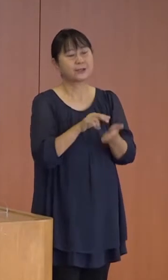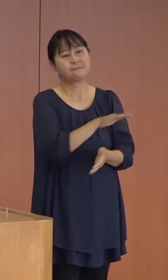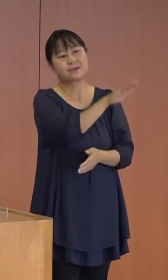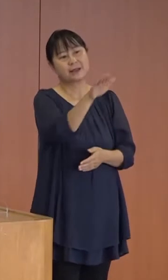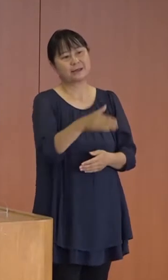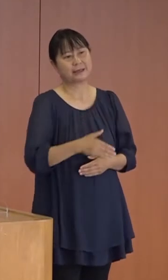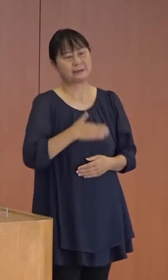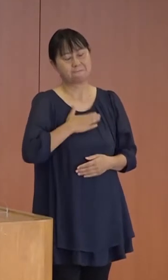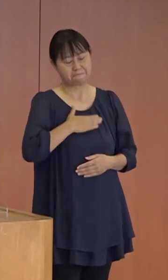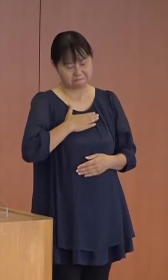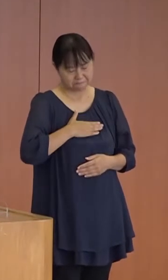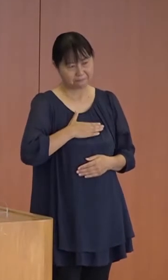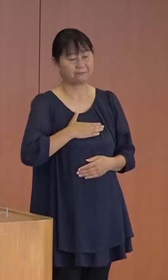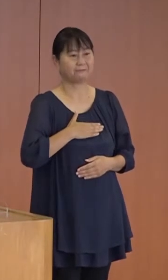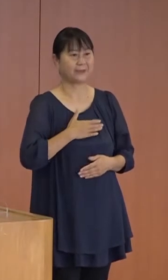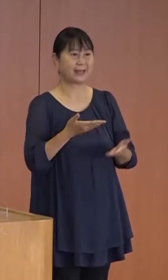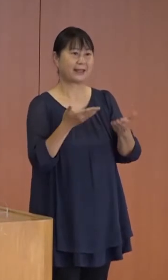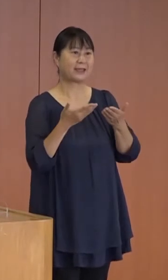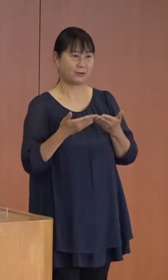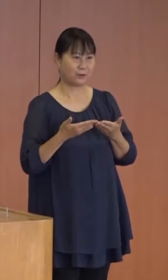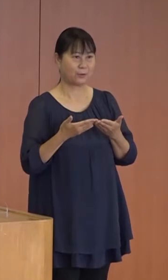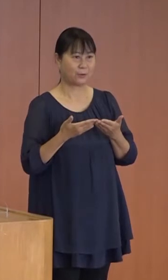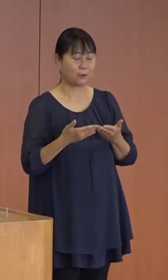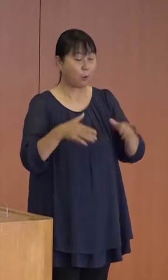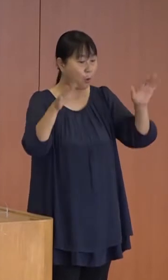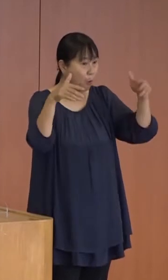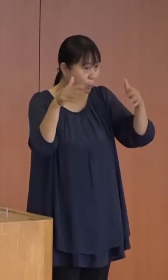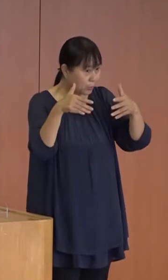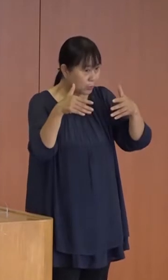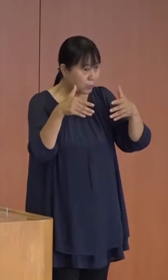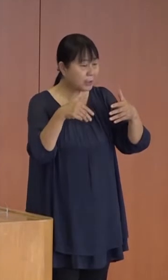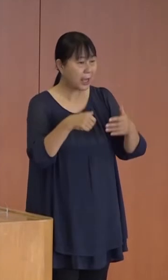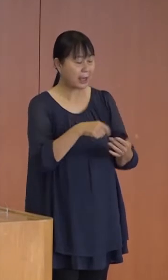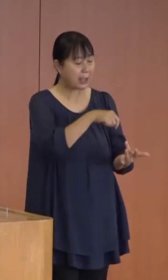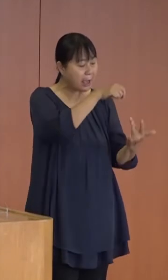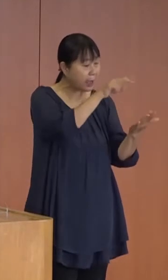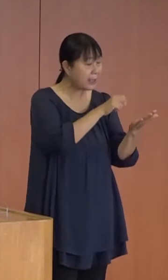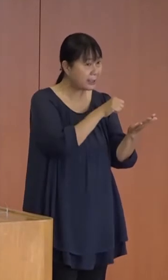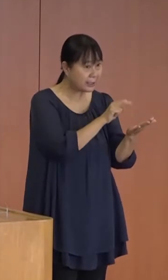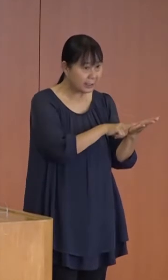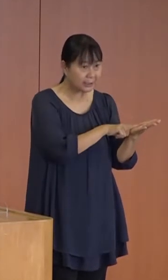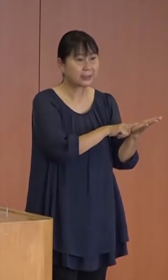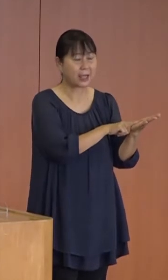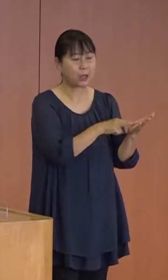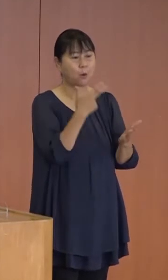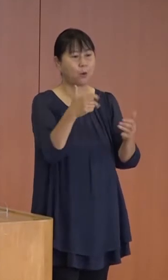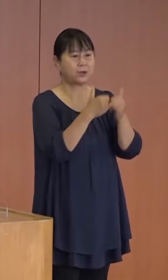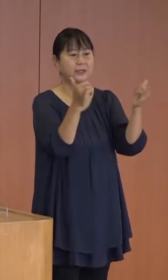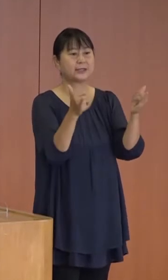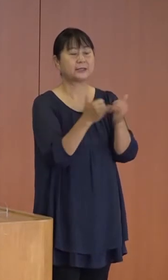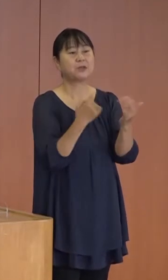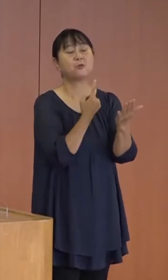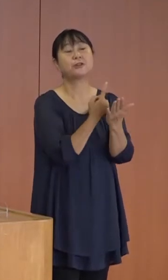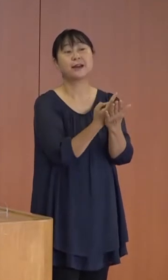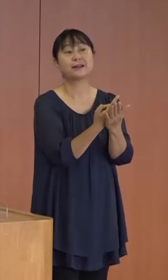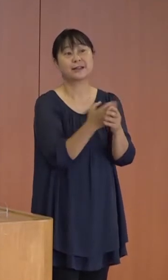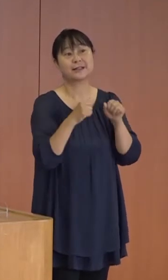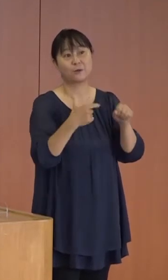親しんでいただけるよう募集や選定を市民参加型で実施いたします。